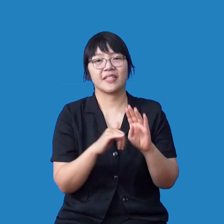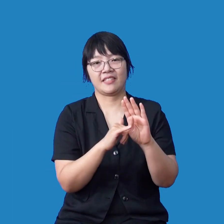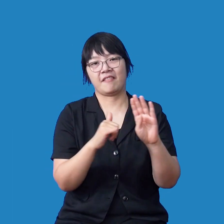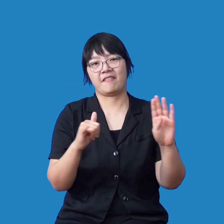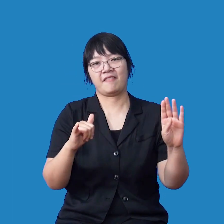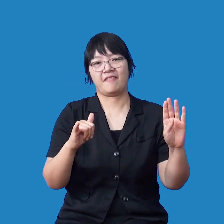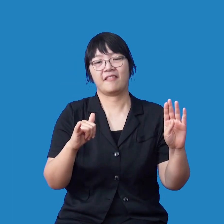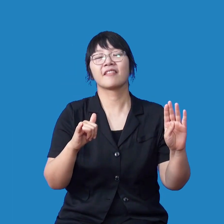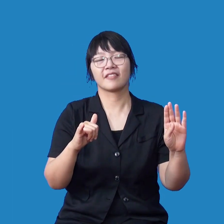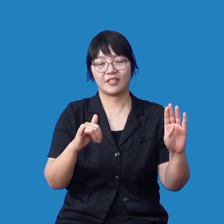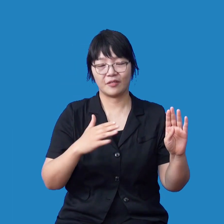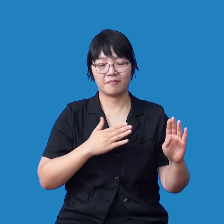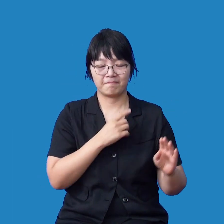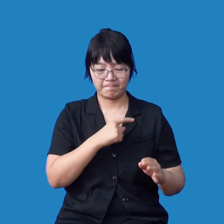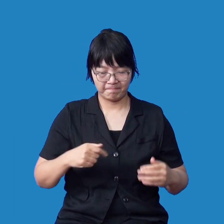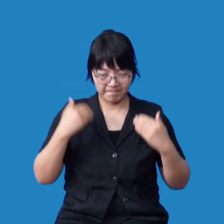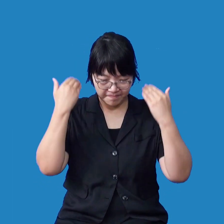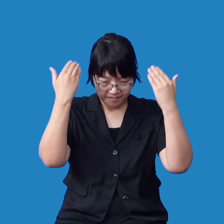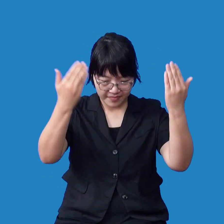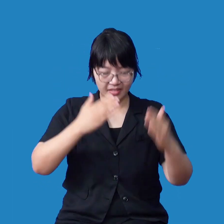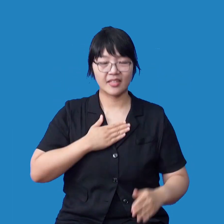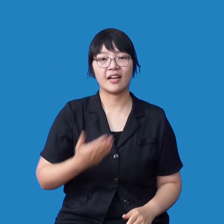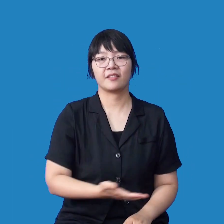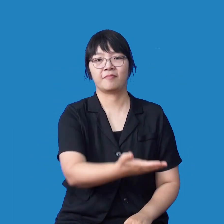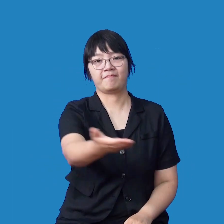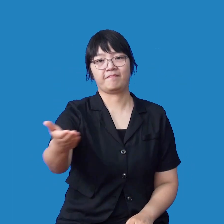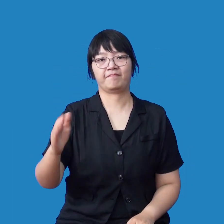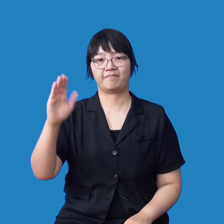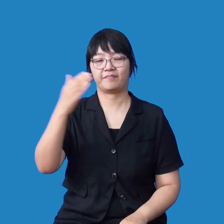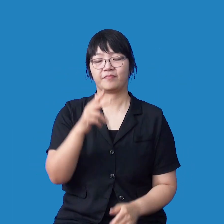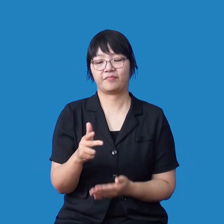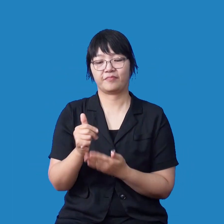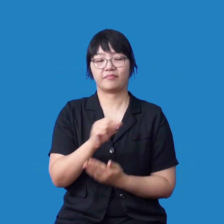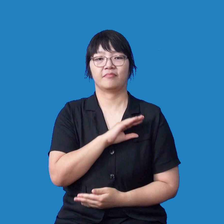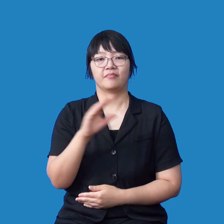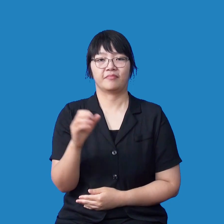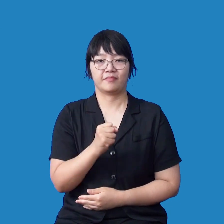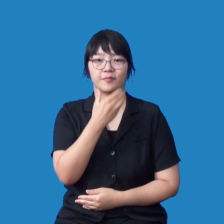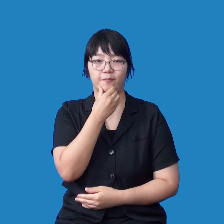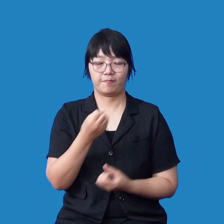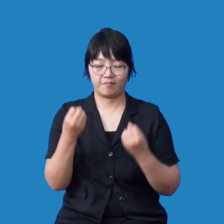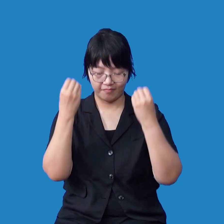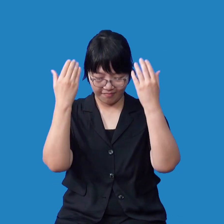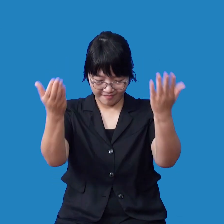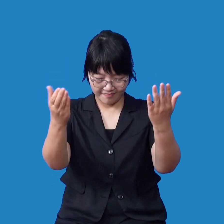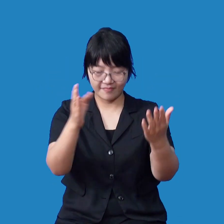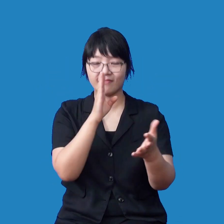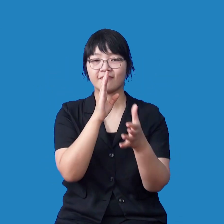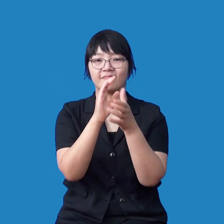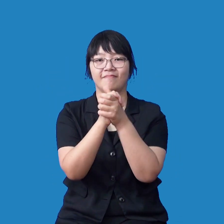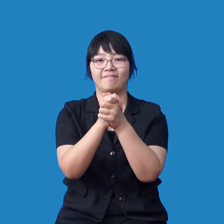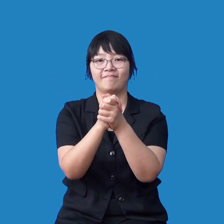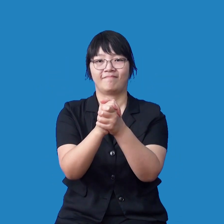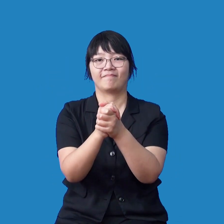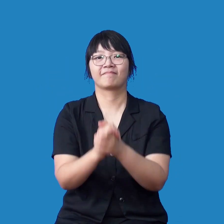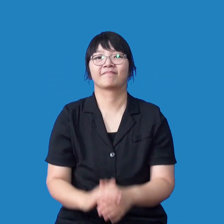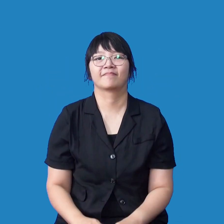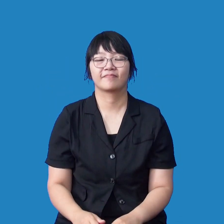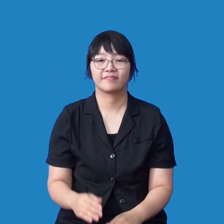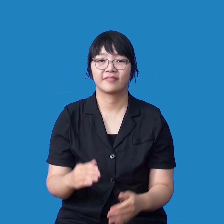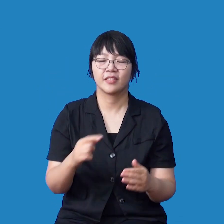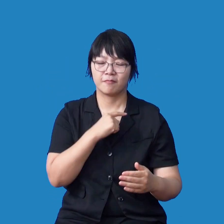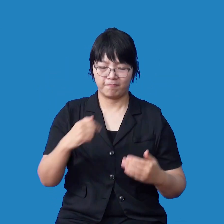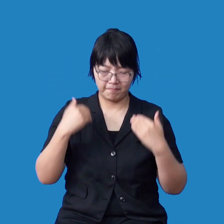가운데 헌신하는 여러분과 제가 될 수 있기를 주의 이름으로 축원합니다. 아멘. 그